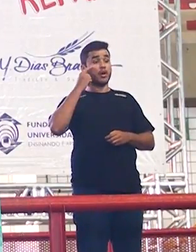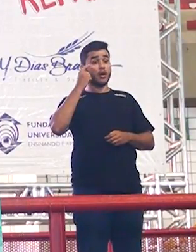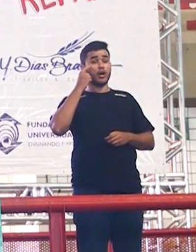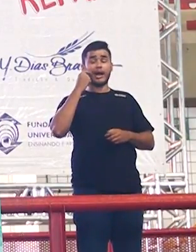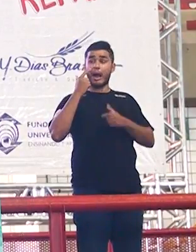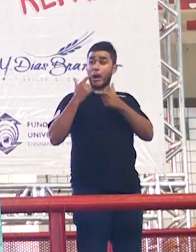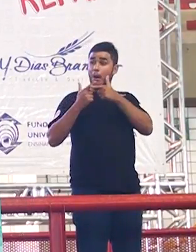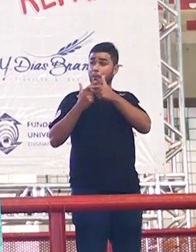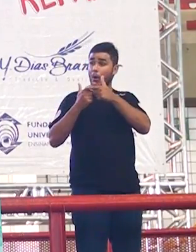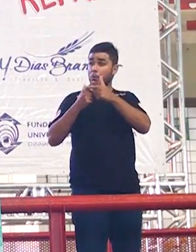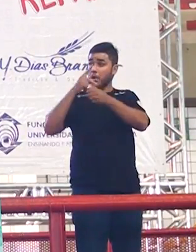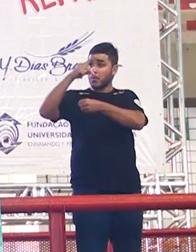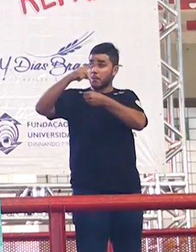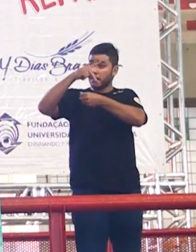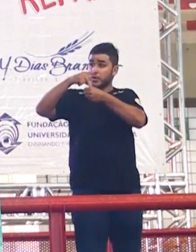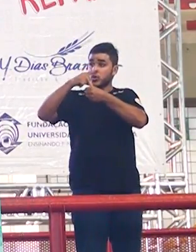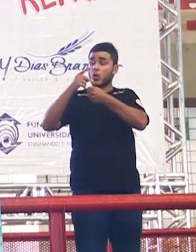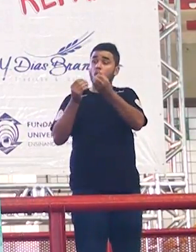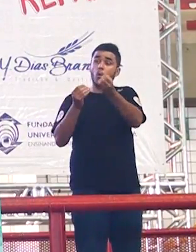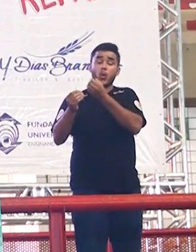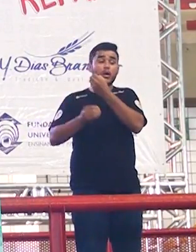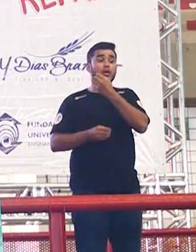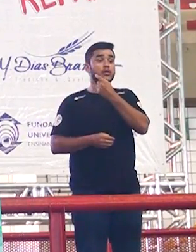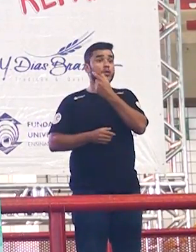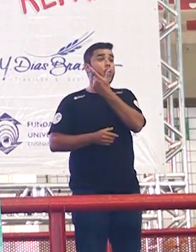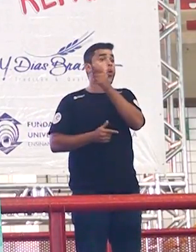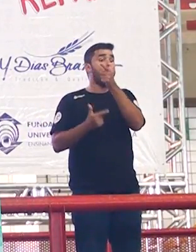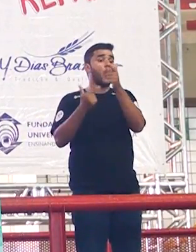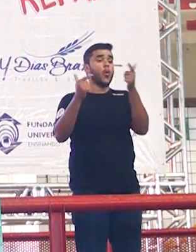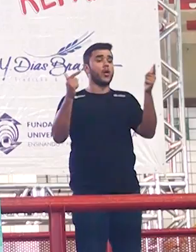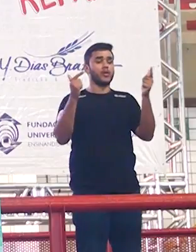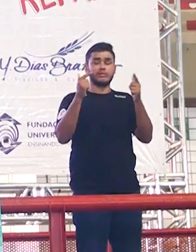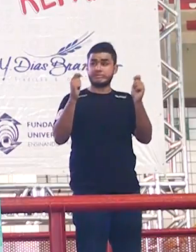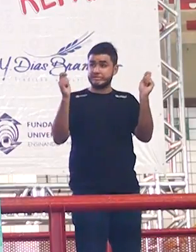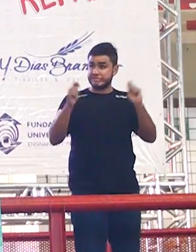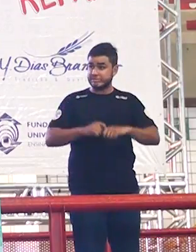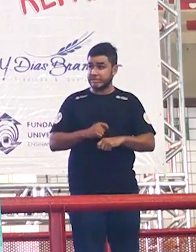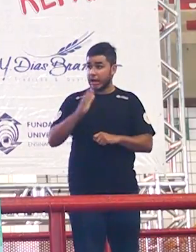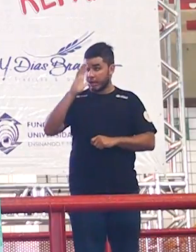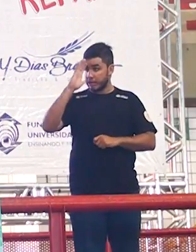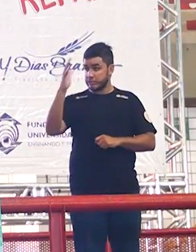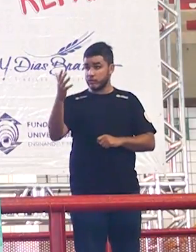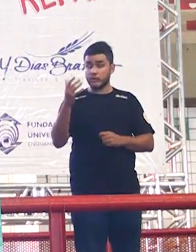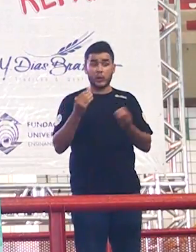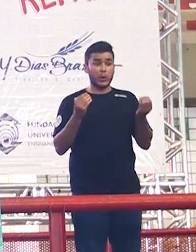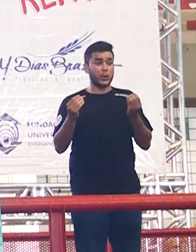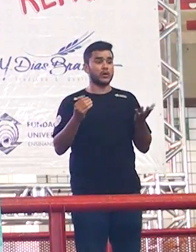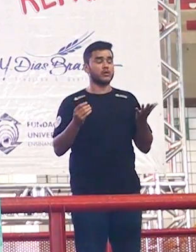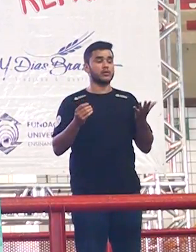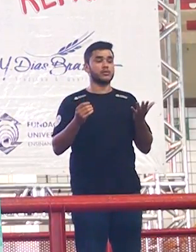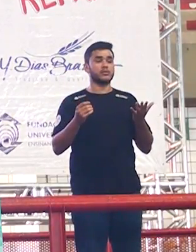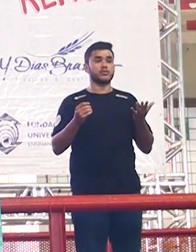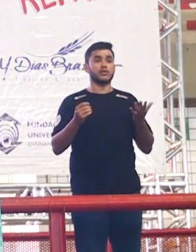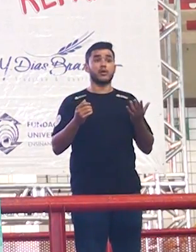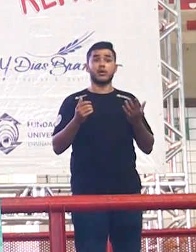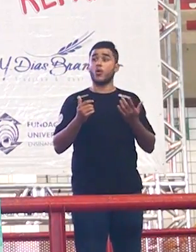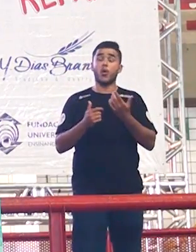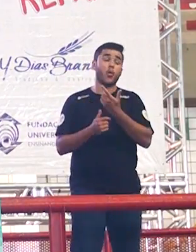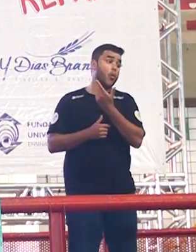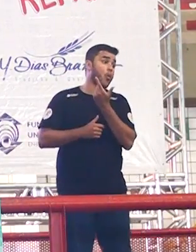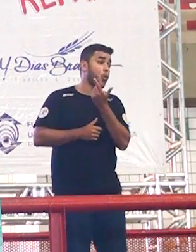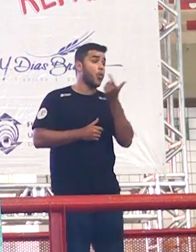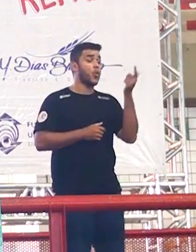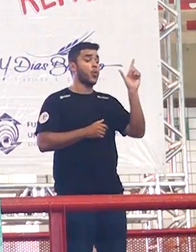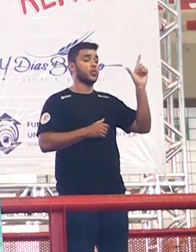petróleo, nenhum combustível derivado de petróleo vai ser a solução. Tem que ser um que não seja derivado de